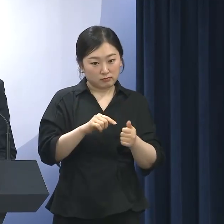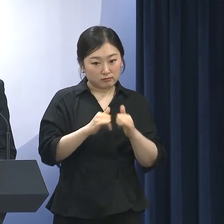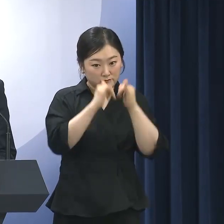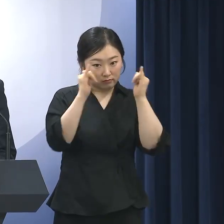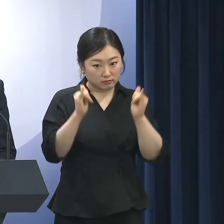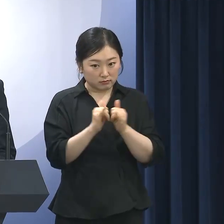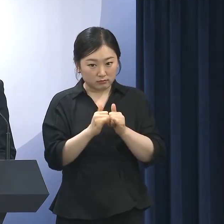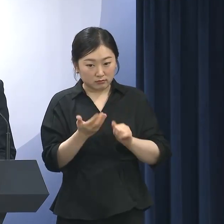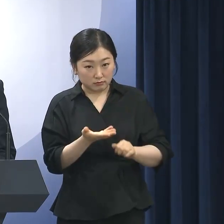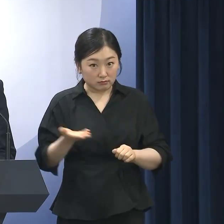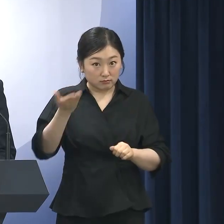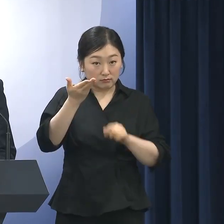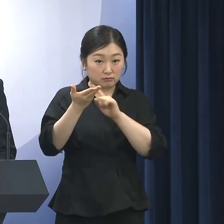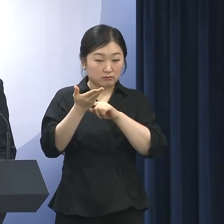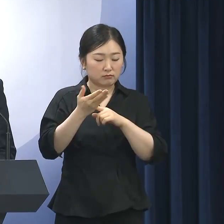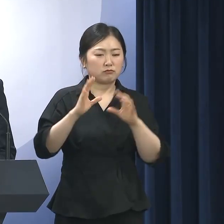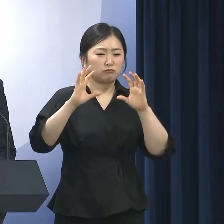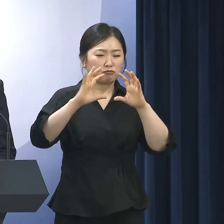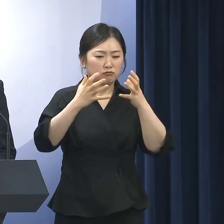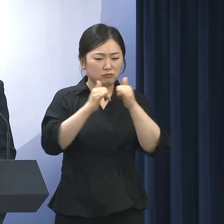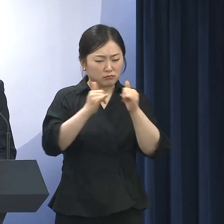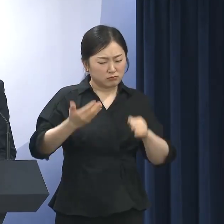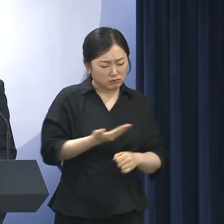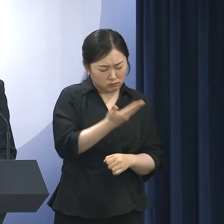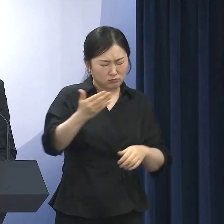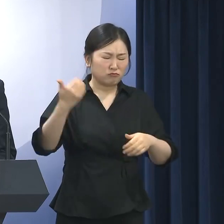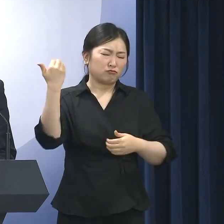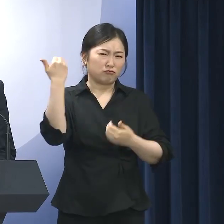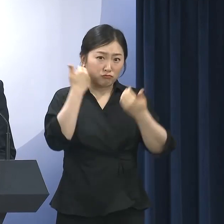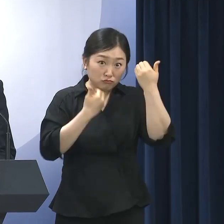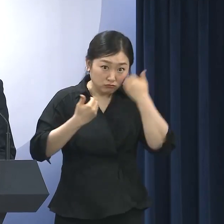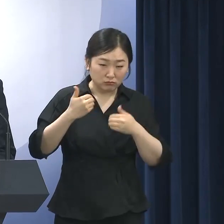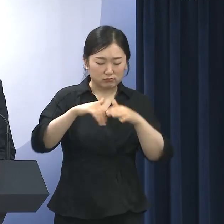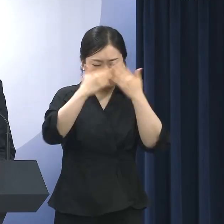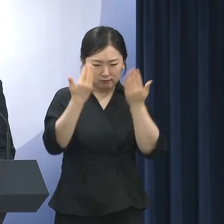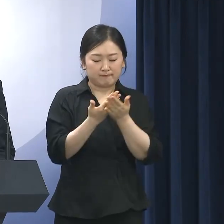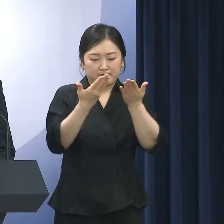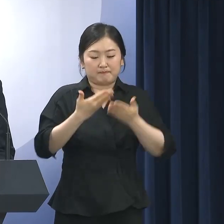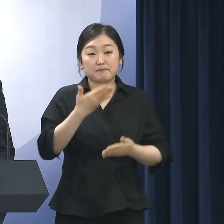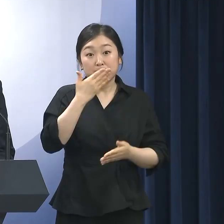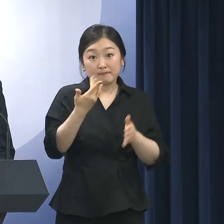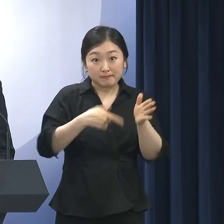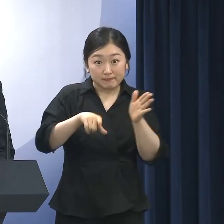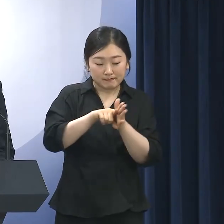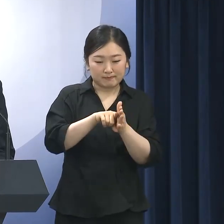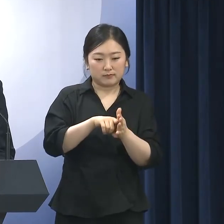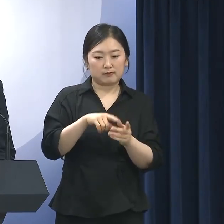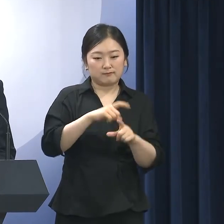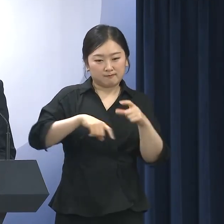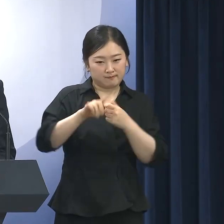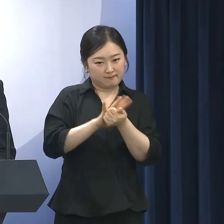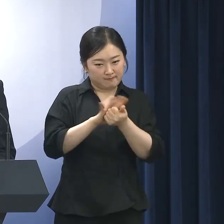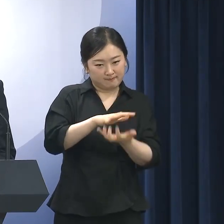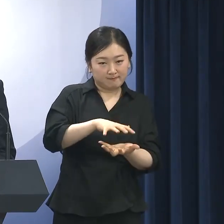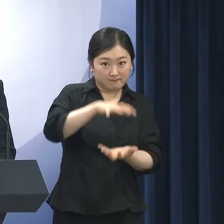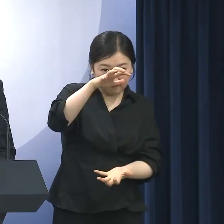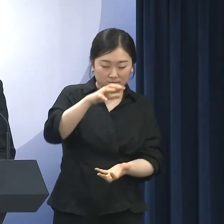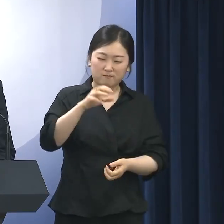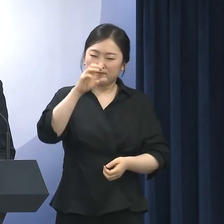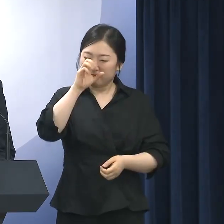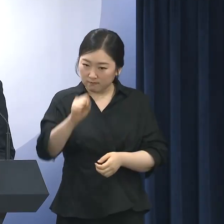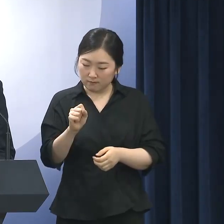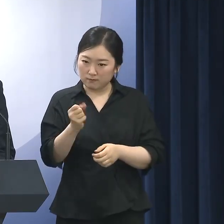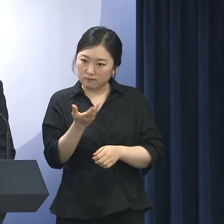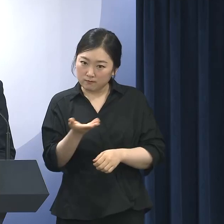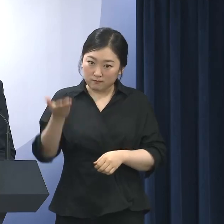필요한 사회 서비스를 누릴 수 있도록 사회 서비스의 양을 확충하고 질을 높이는 윤석열 정부의 복지 국가